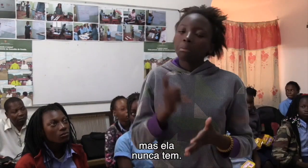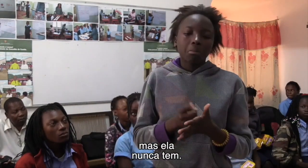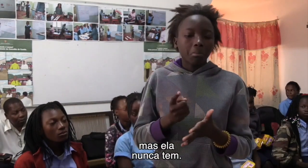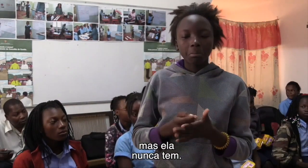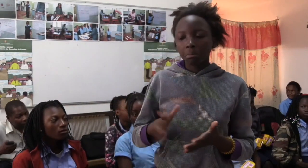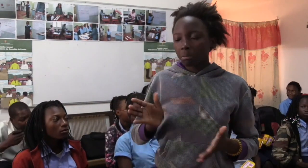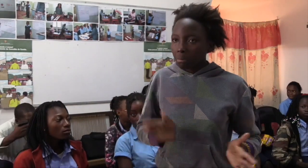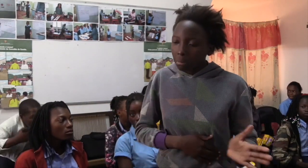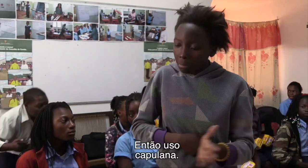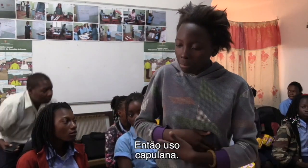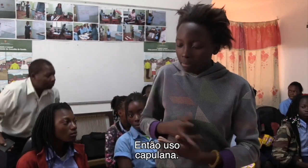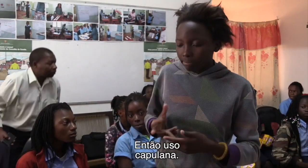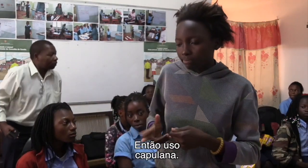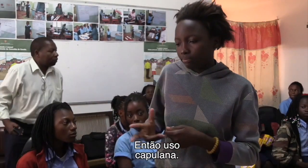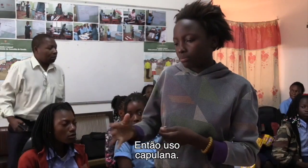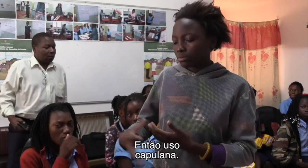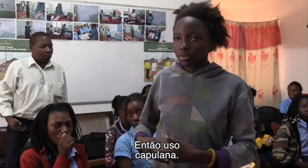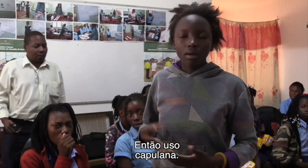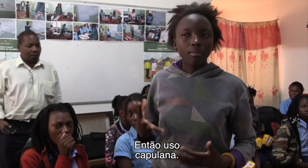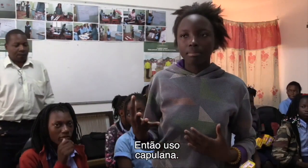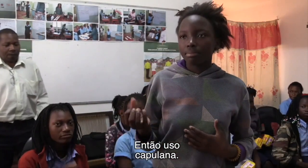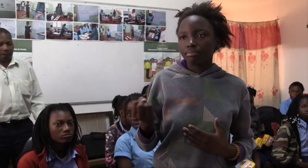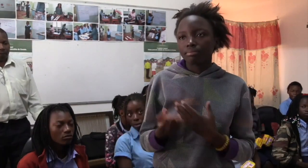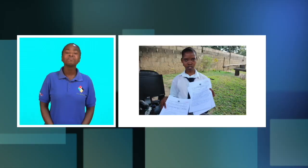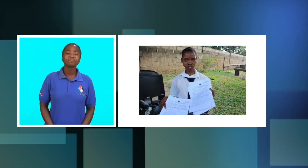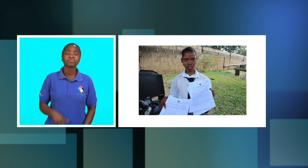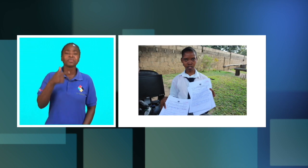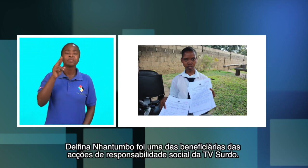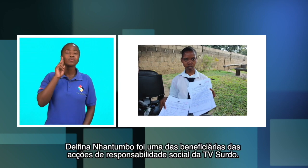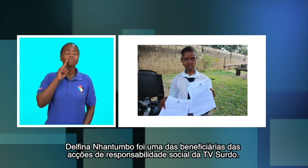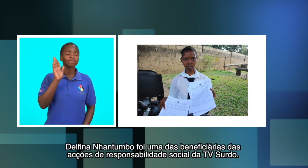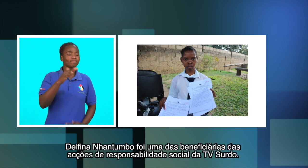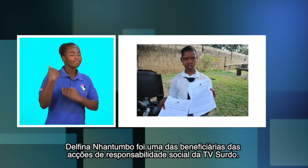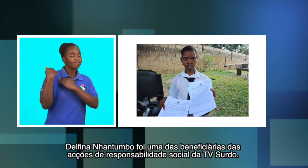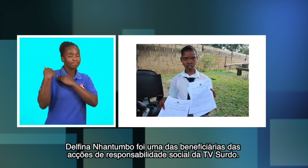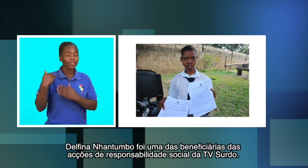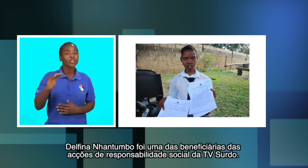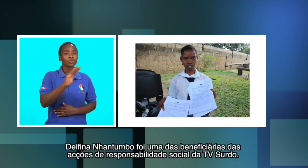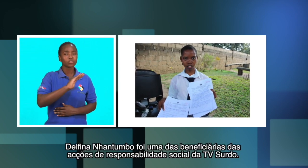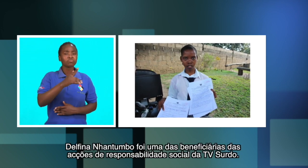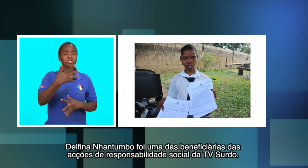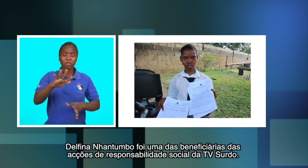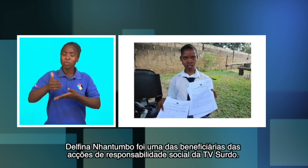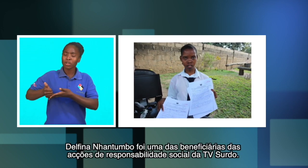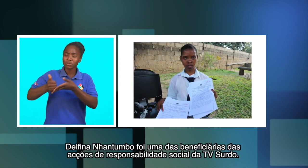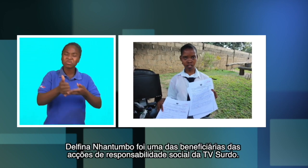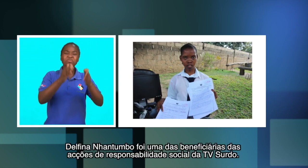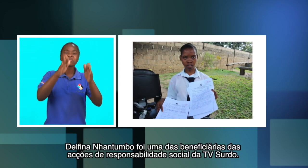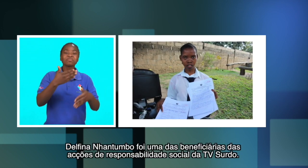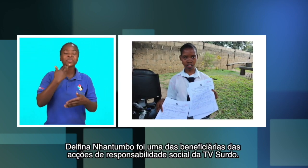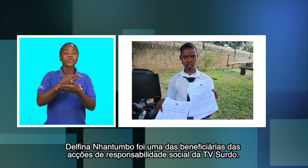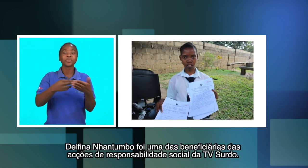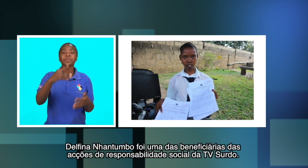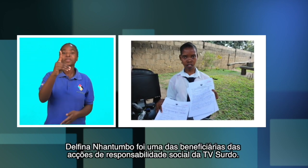nunca tem, então uso uma capulana. Delfina Nhantumbo foi uma das